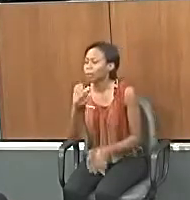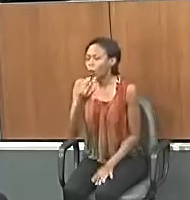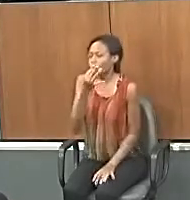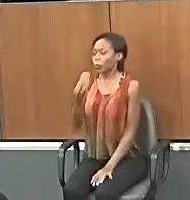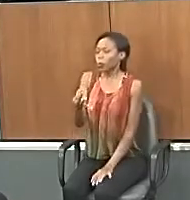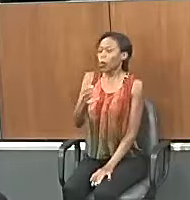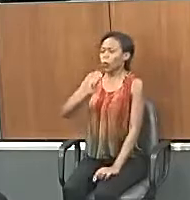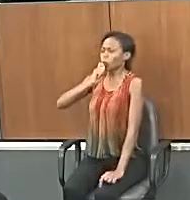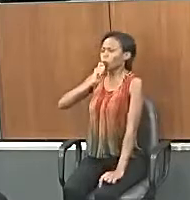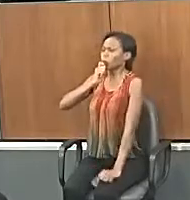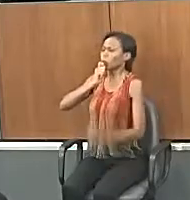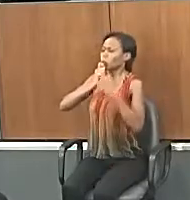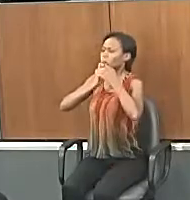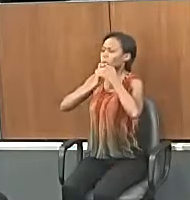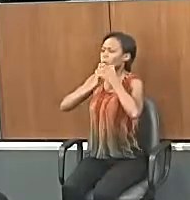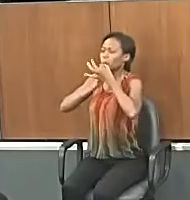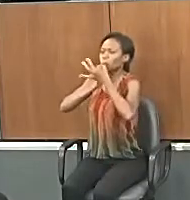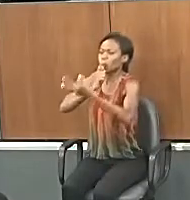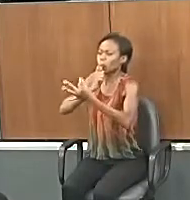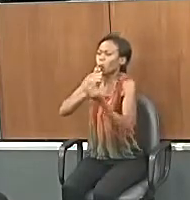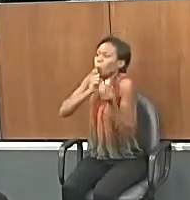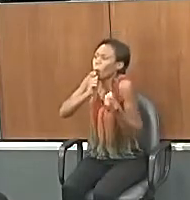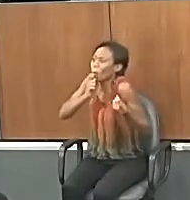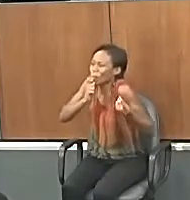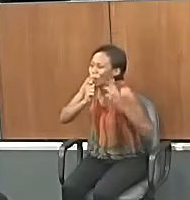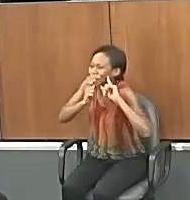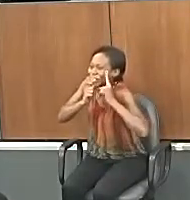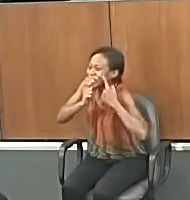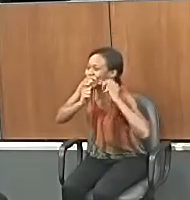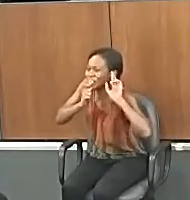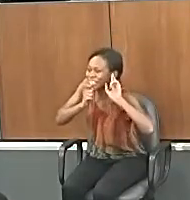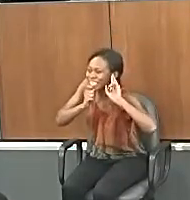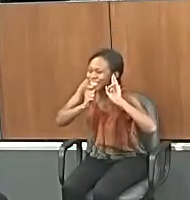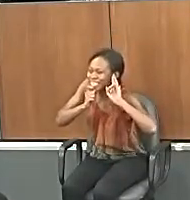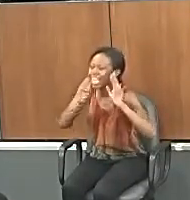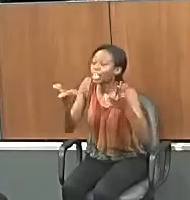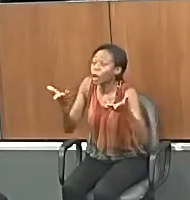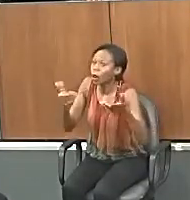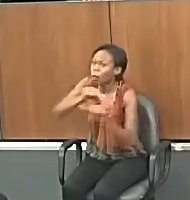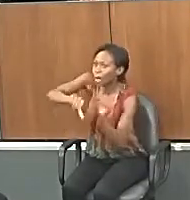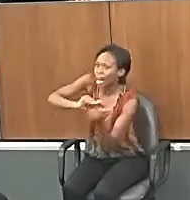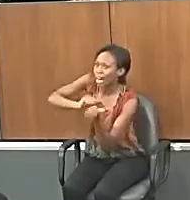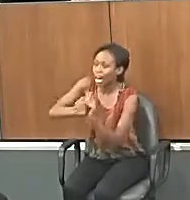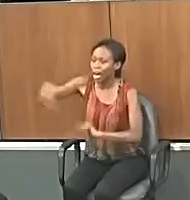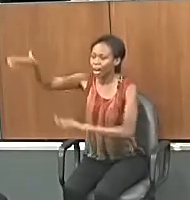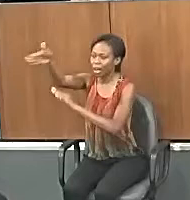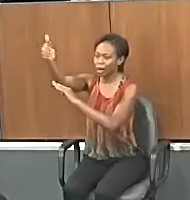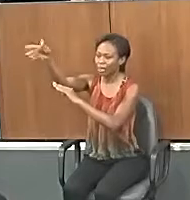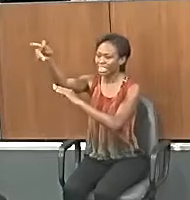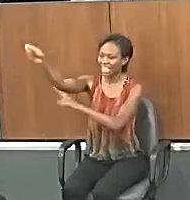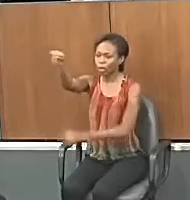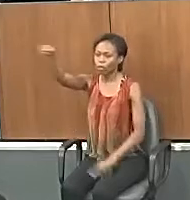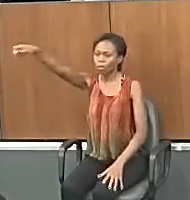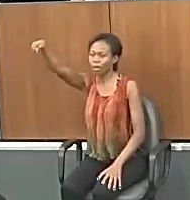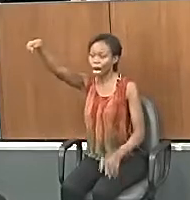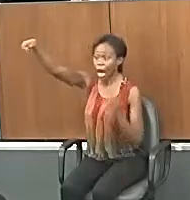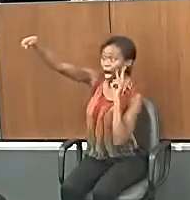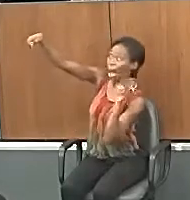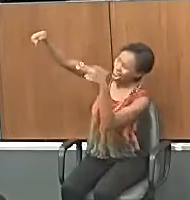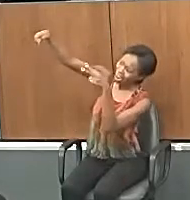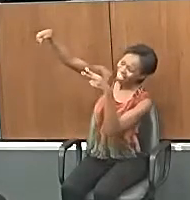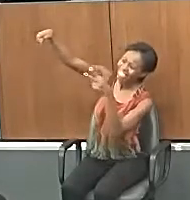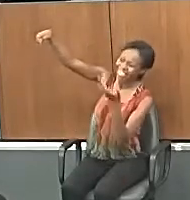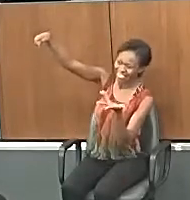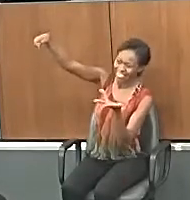como elas funcionam equipamentos como bandeiras sinalizadores pulseiras que vibram e etc para